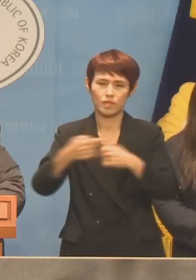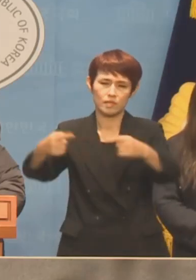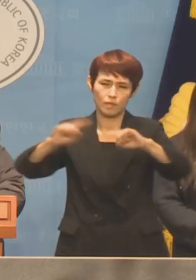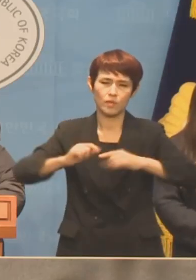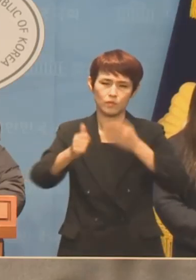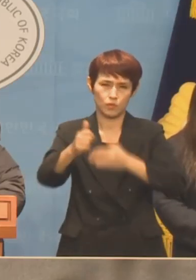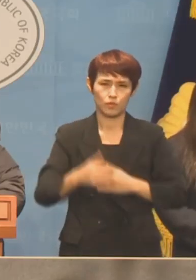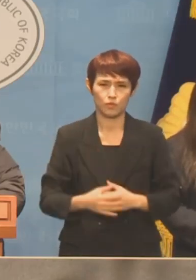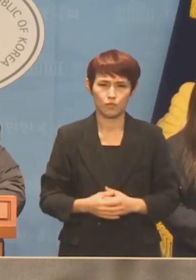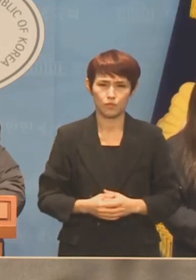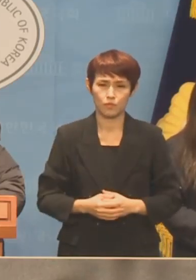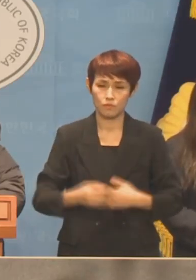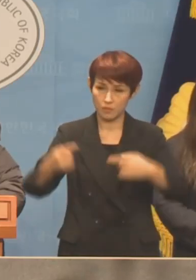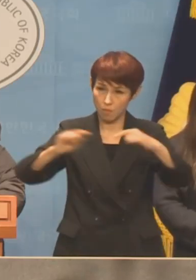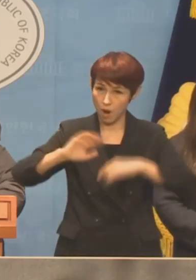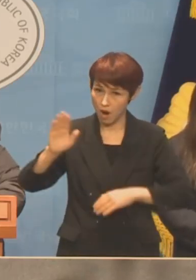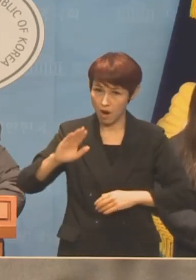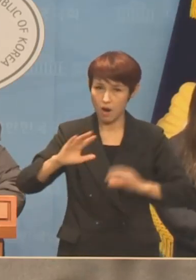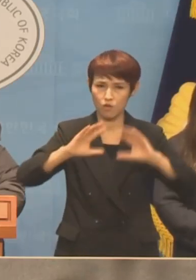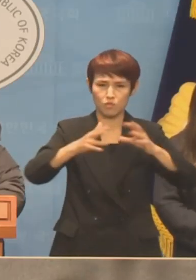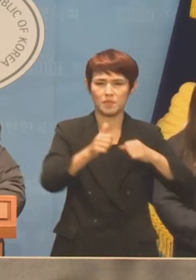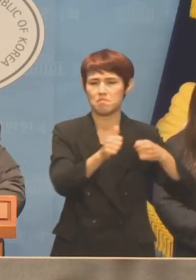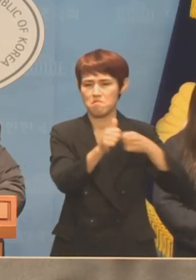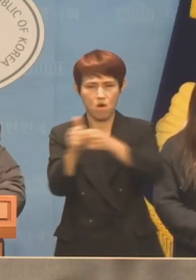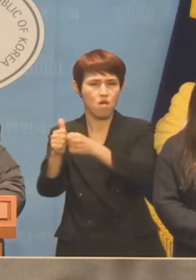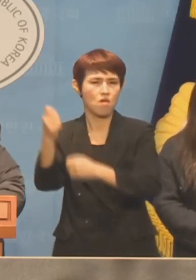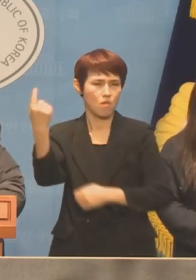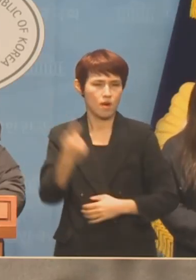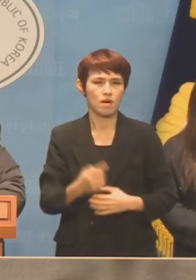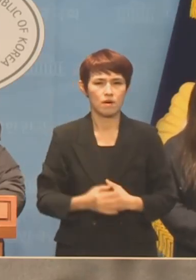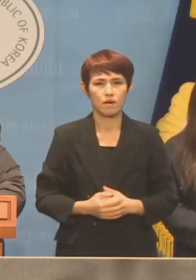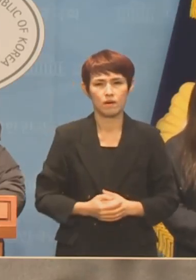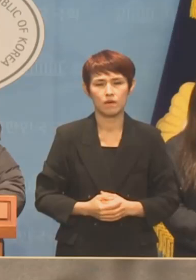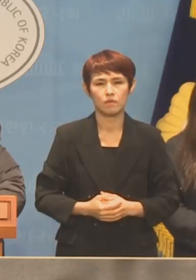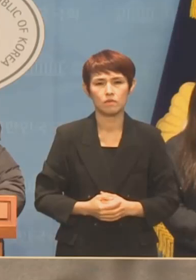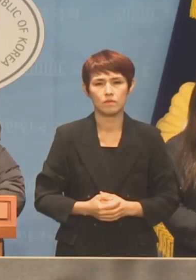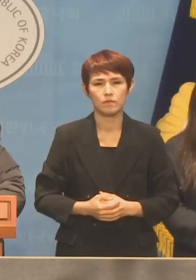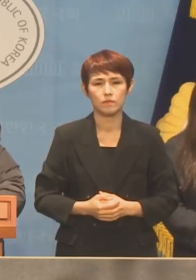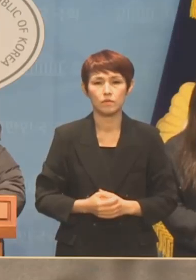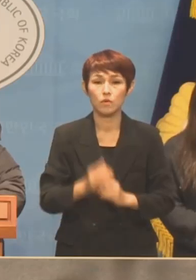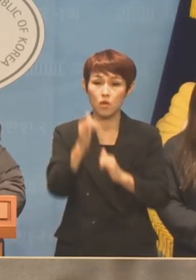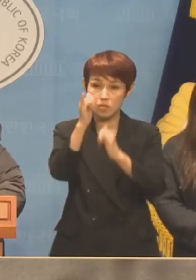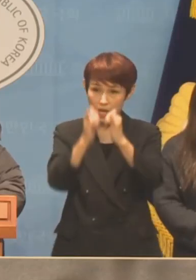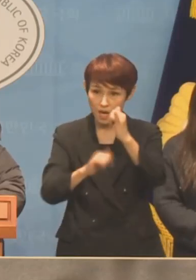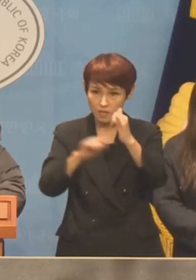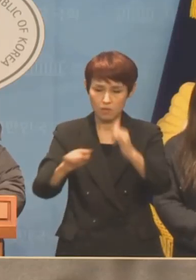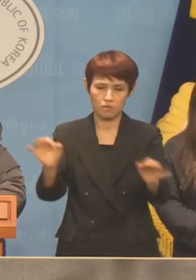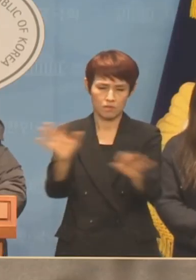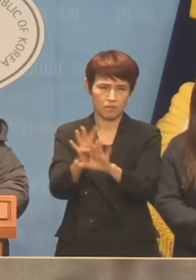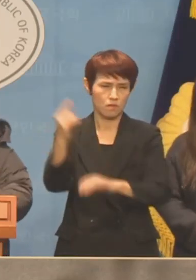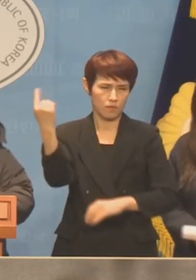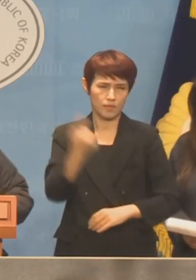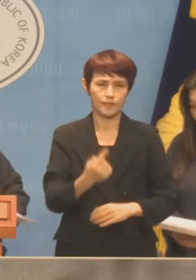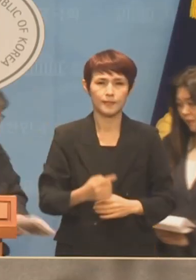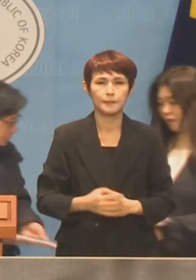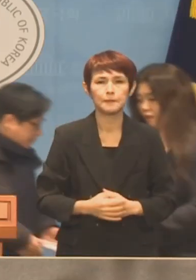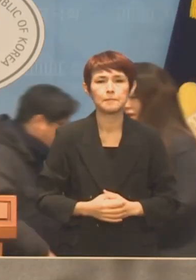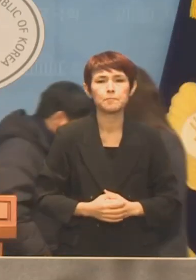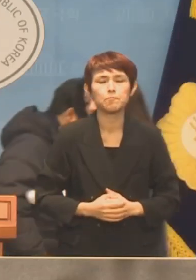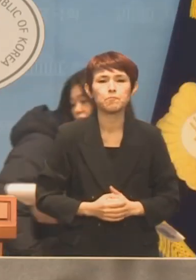만약에 그렇지 않다면 국민의 심판을 받게 될 것이고 역사 속에서 살아남지 못할 것입니다. 감사합니다.